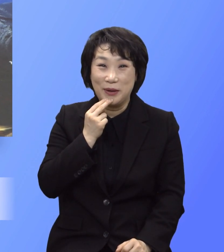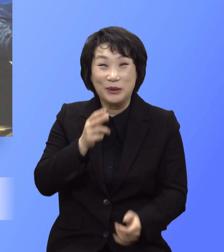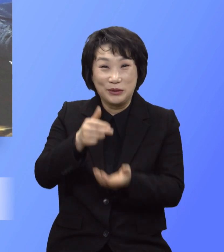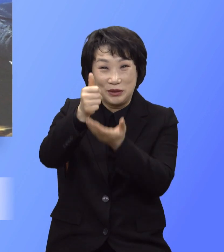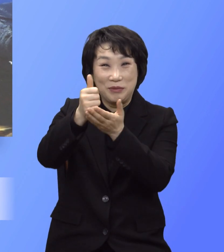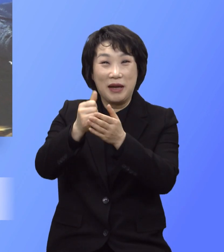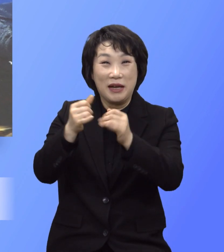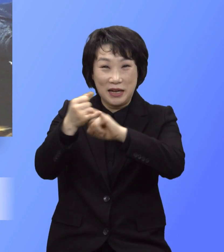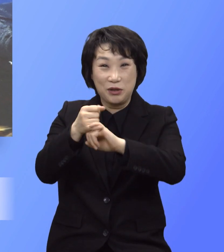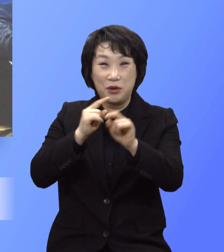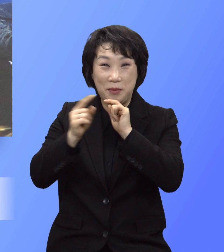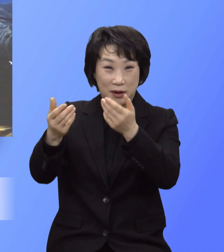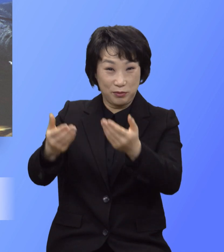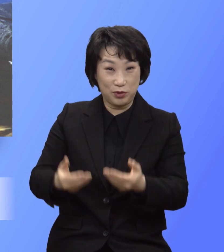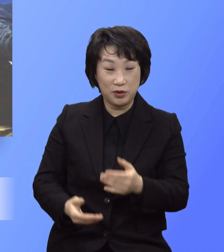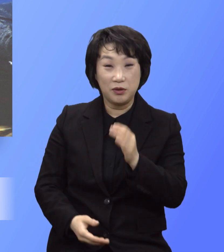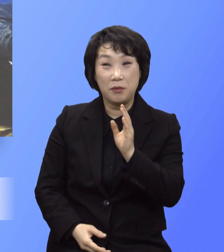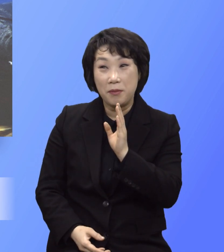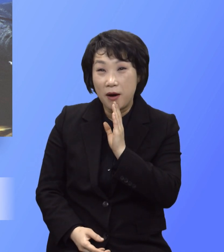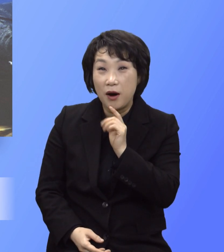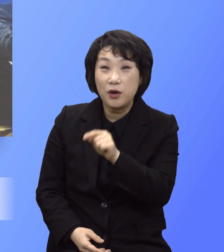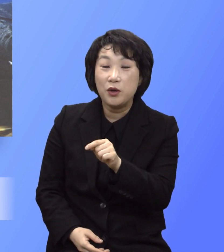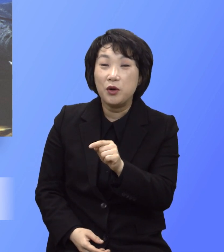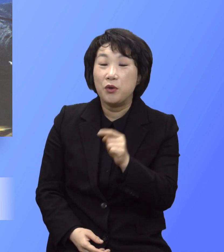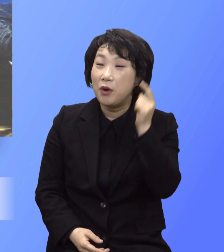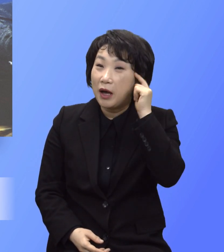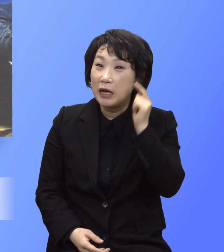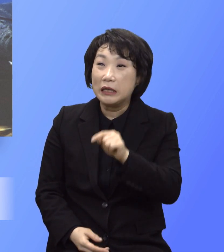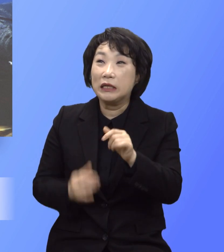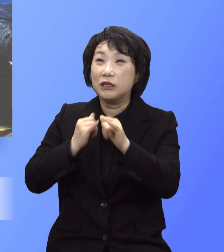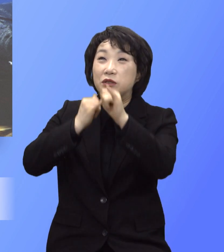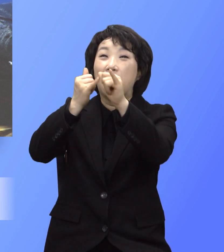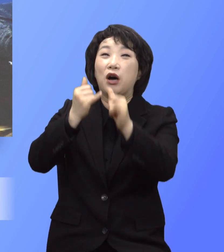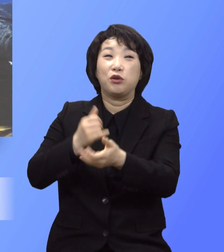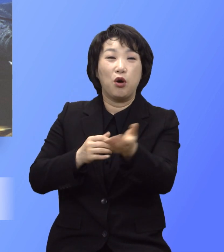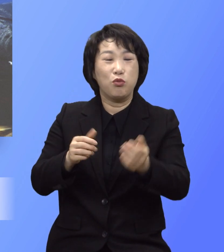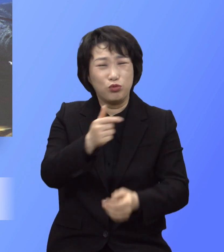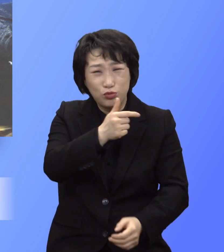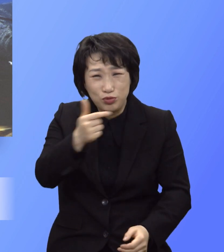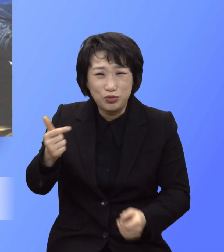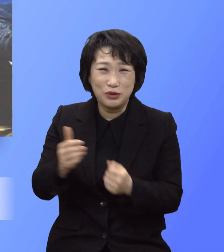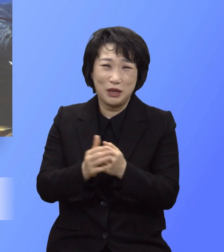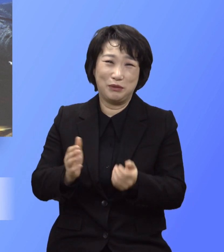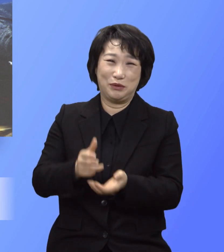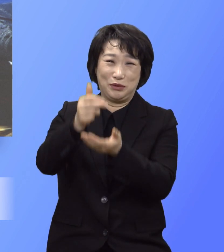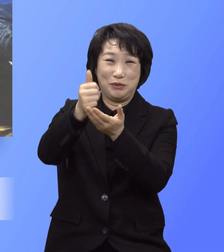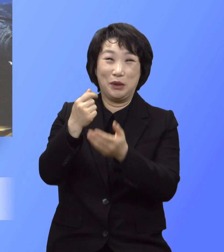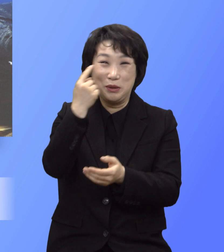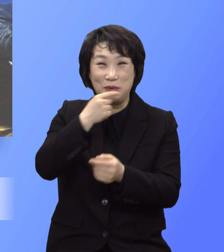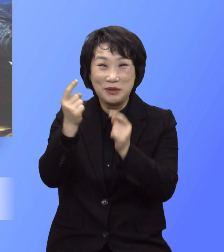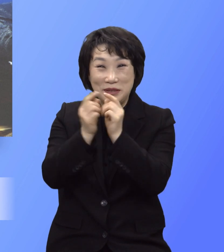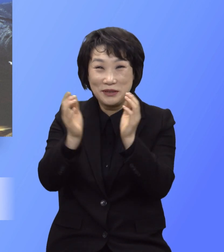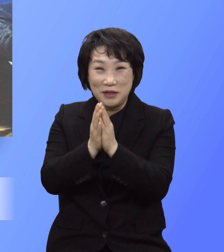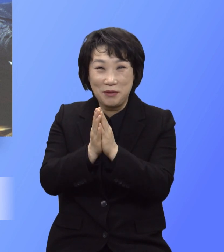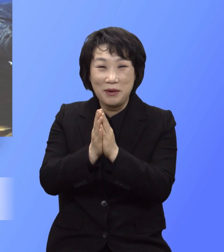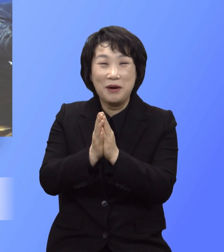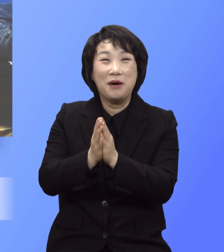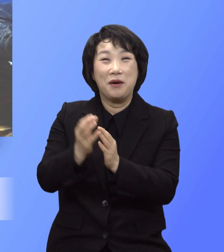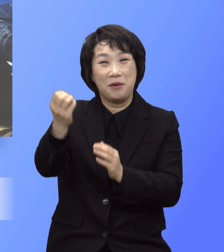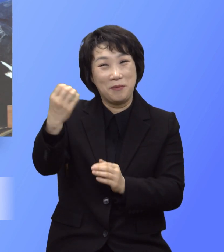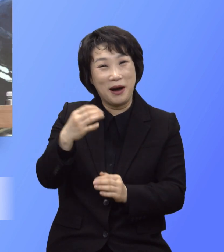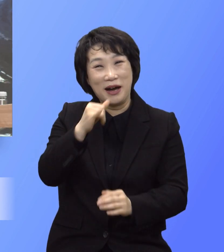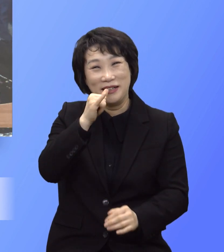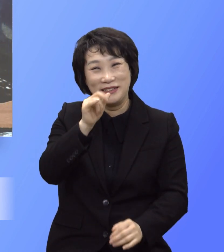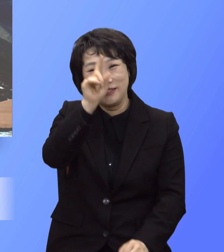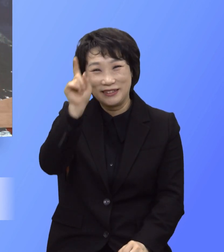주님이 말씀하신 것은 그 상이 얼마나 크길래 주님 입으로 상을 말할 수